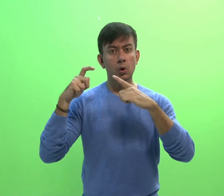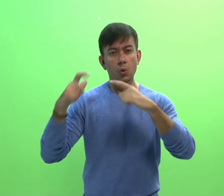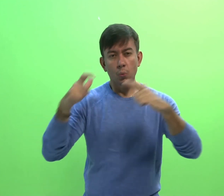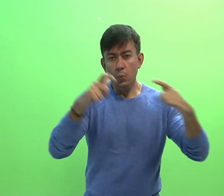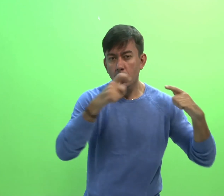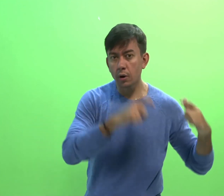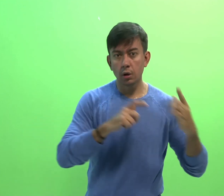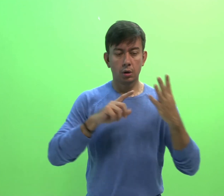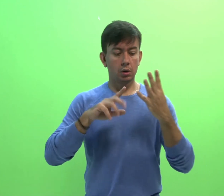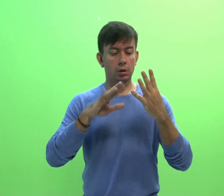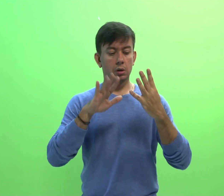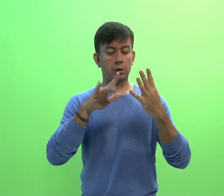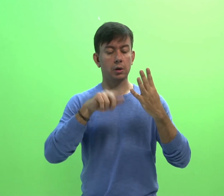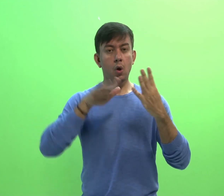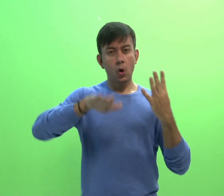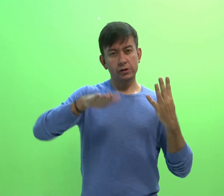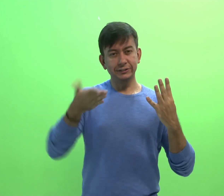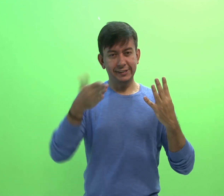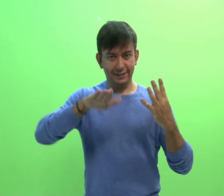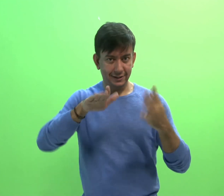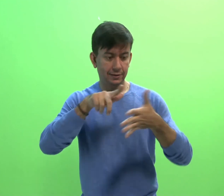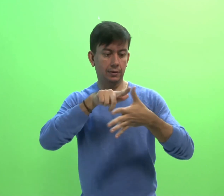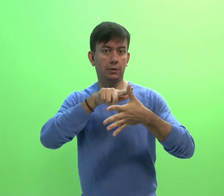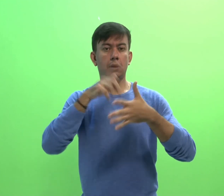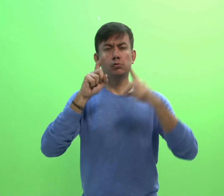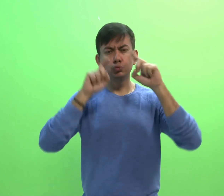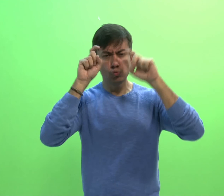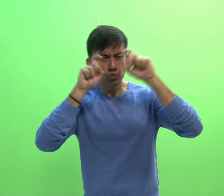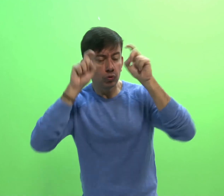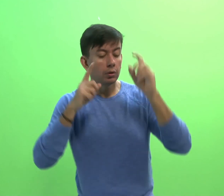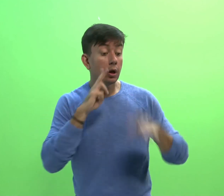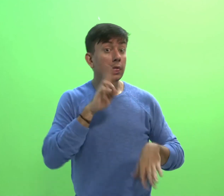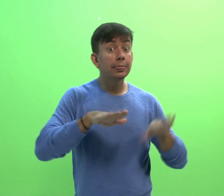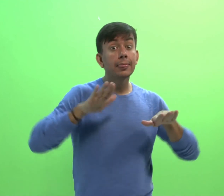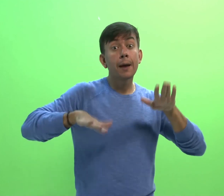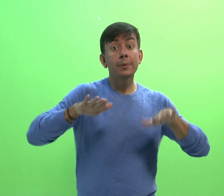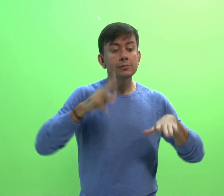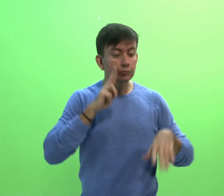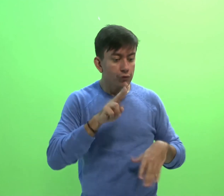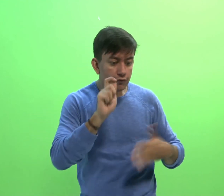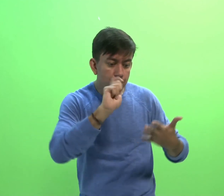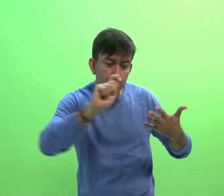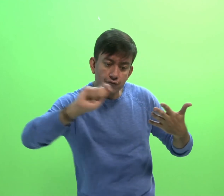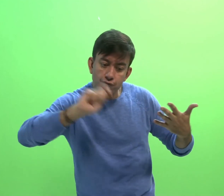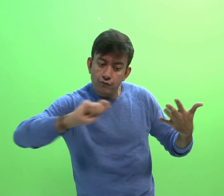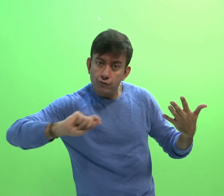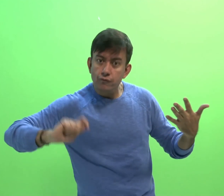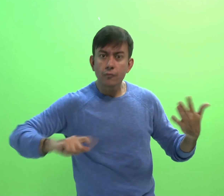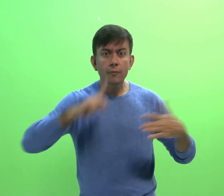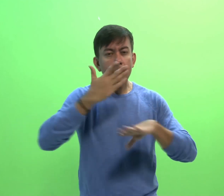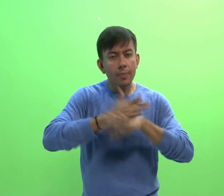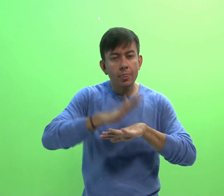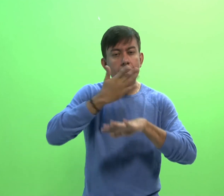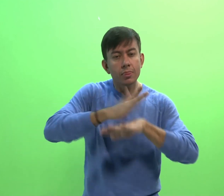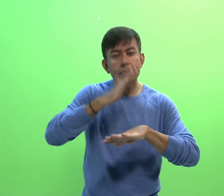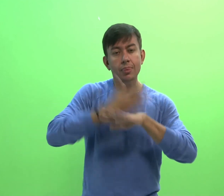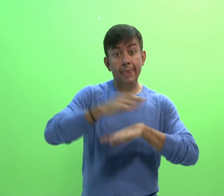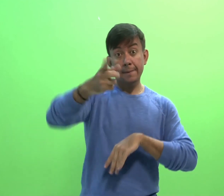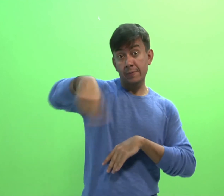qual vai ser o sinal, vocês irão perceber qual vai ser a configuração de mão, qual o movimento, qual a locação, qual a